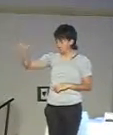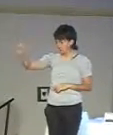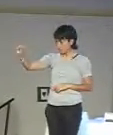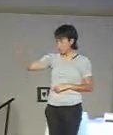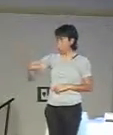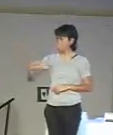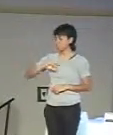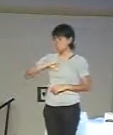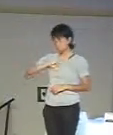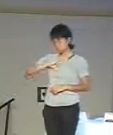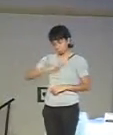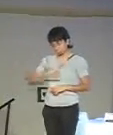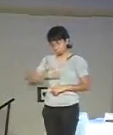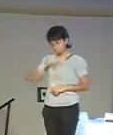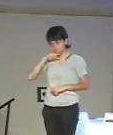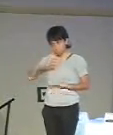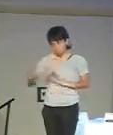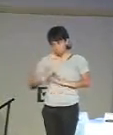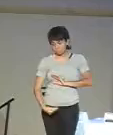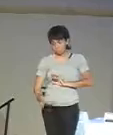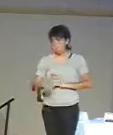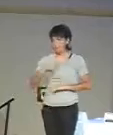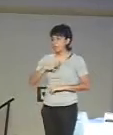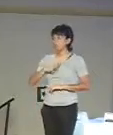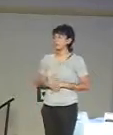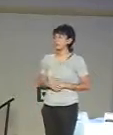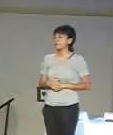una consideración también.